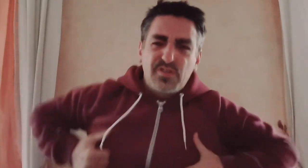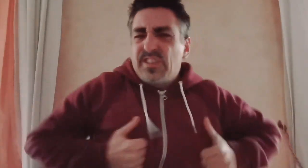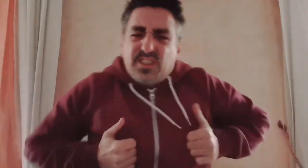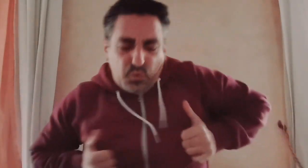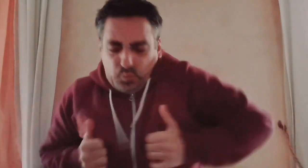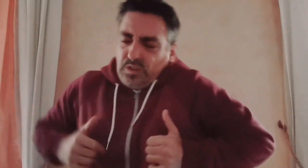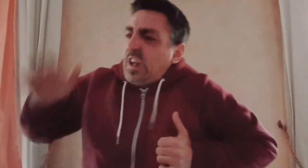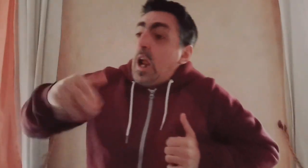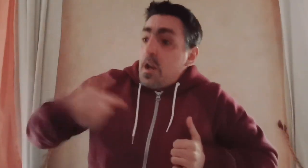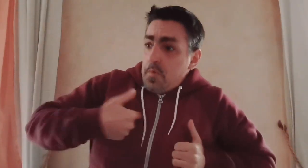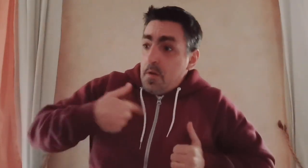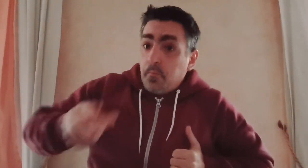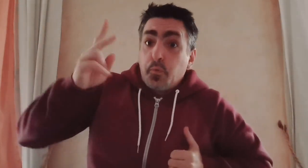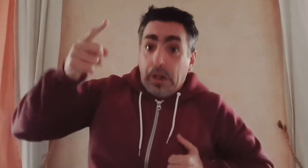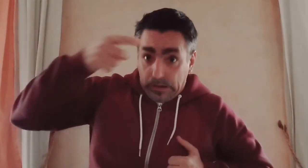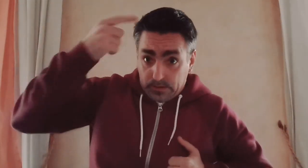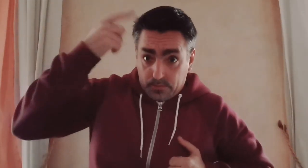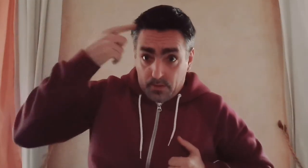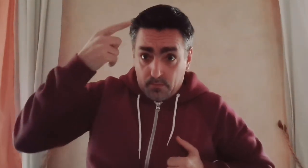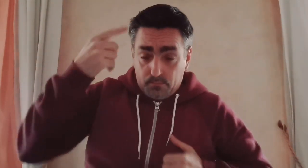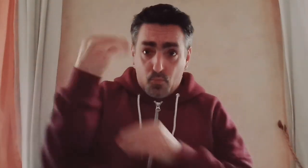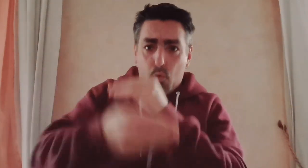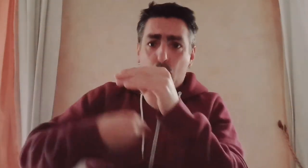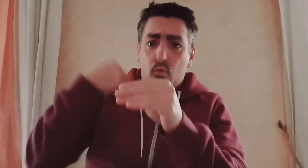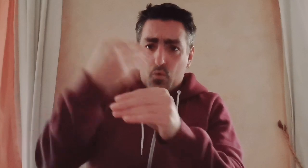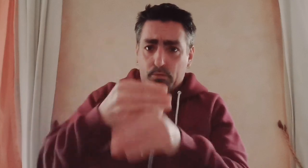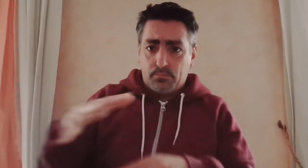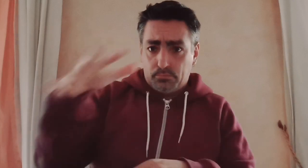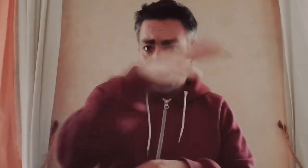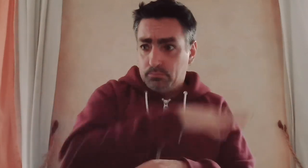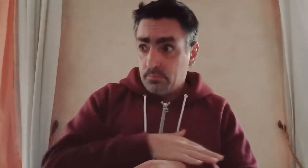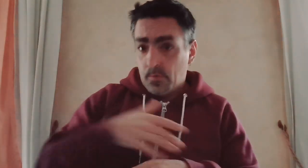On voit que ça sent mal où ça m'a envoyé. Déjà qu'il n'est pas saisi de